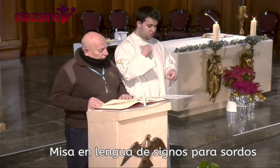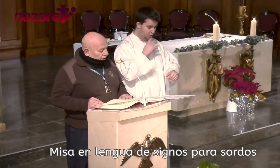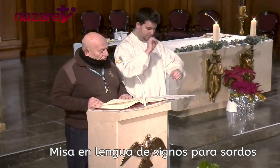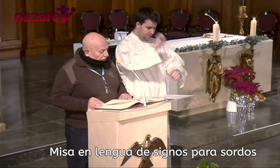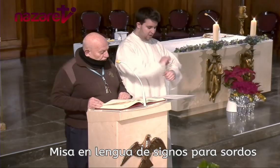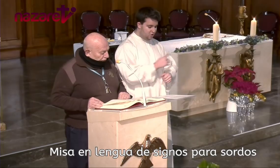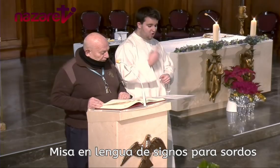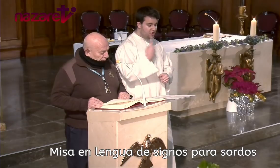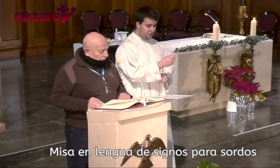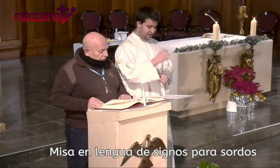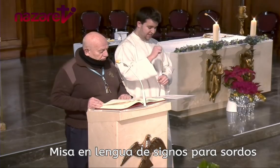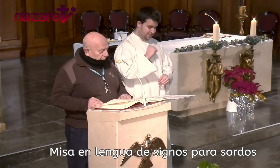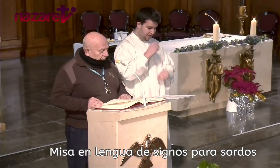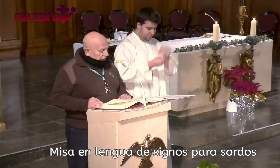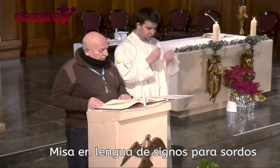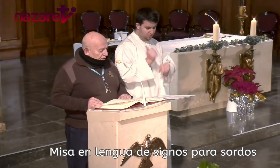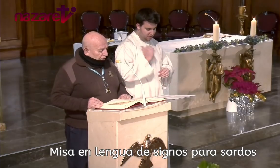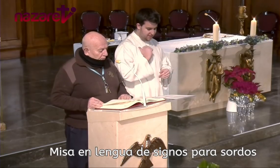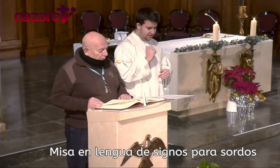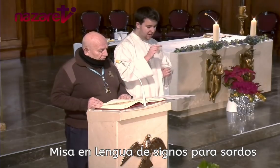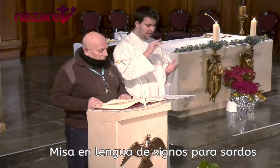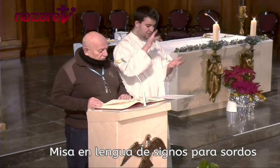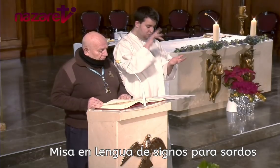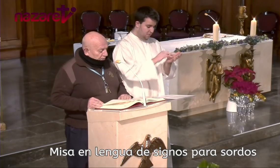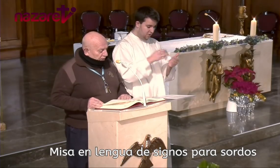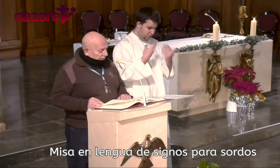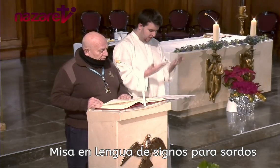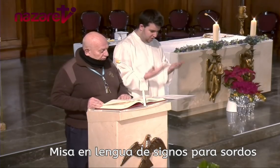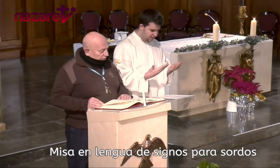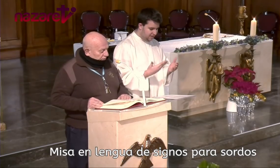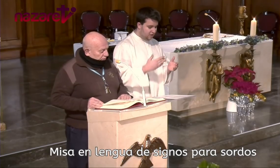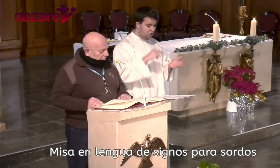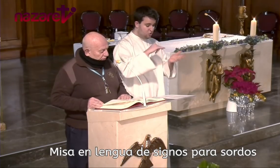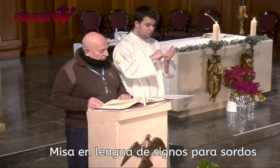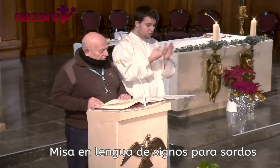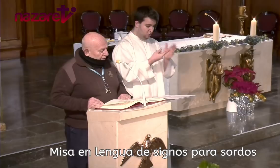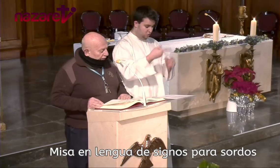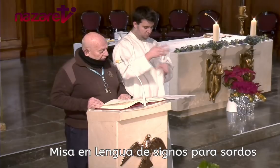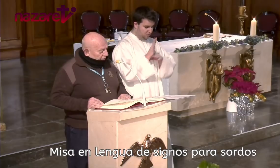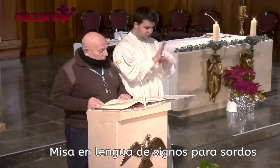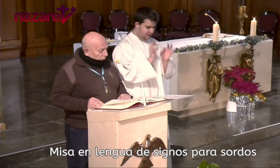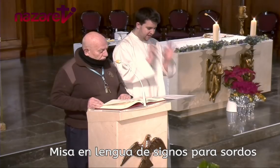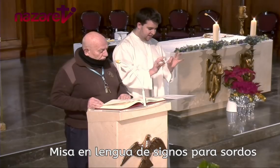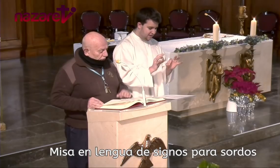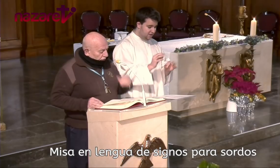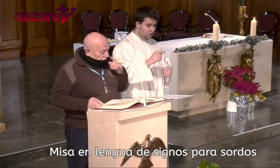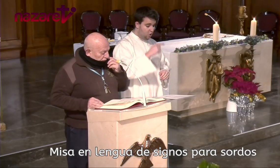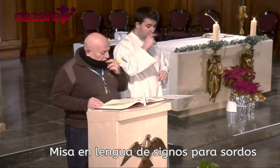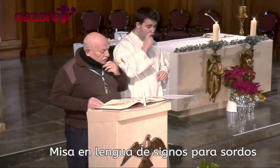Digo esto, hermanos, que el momento es apremiante. Queda como solución que los que